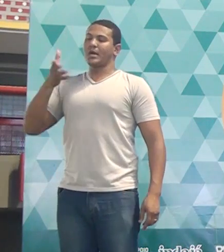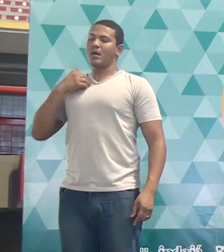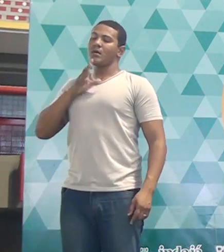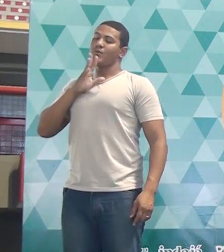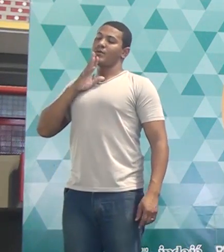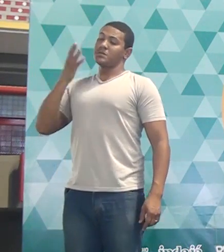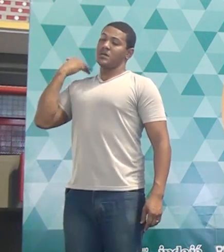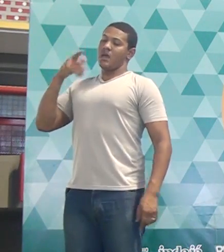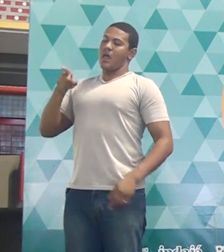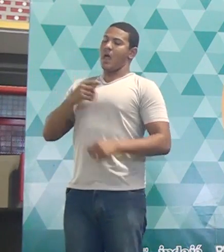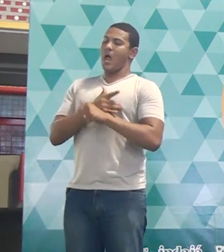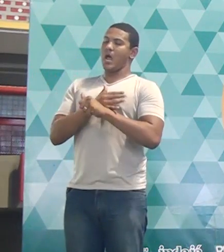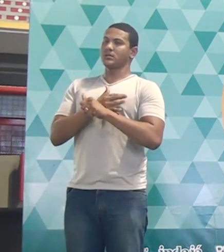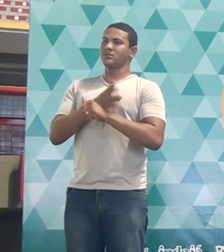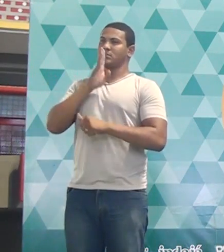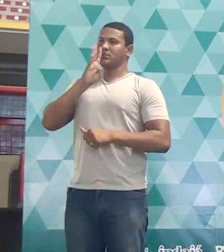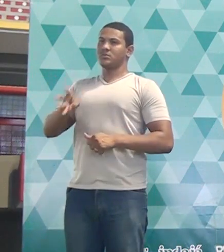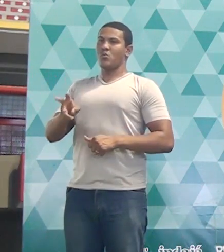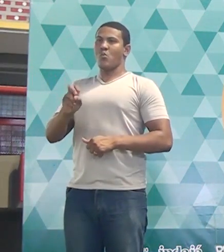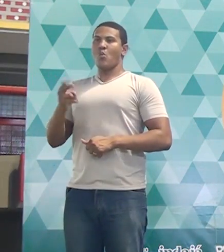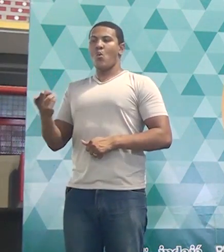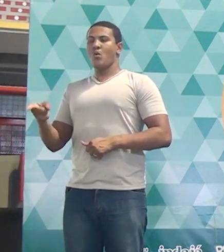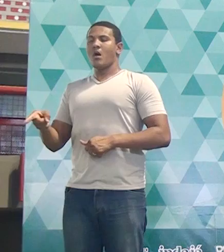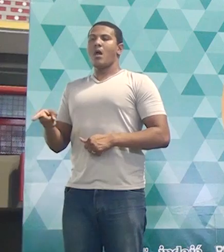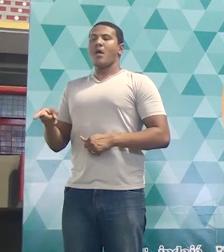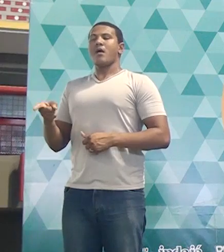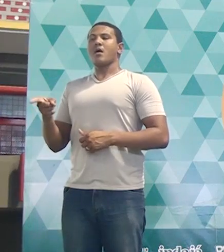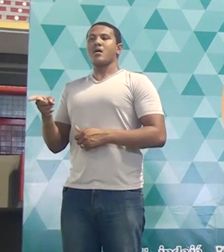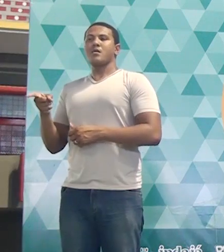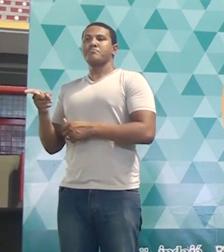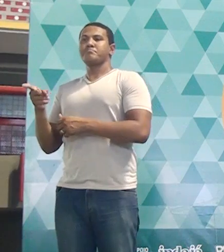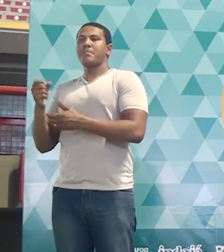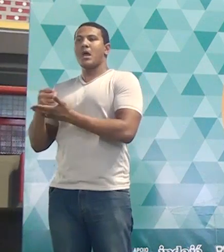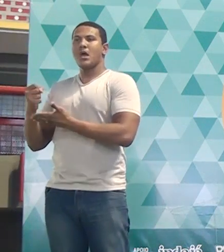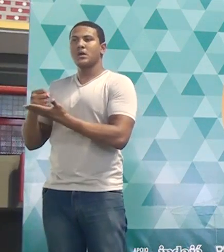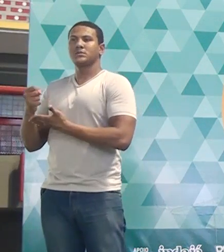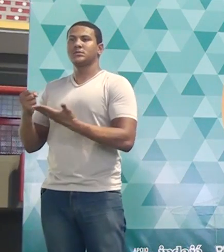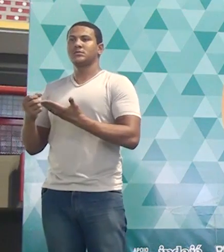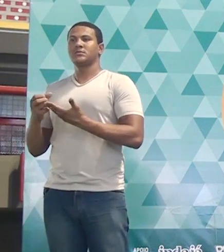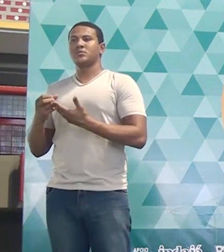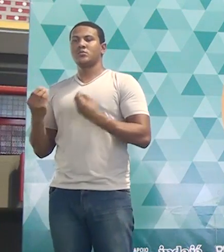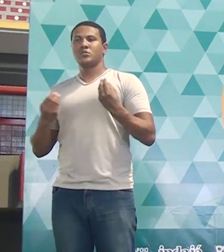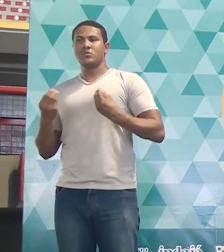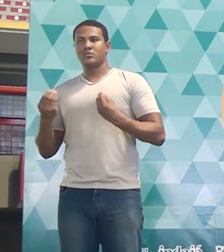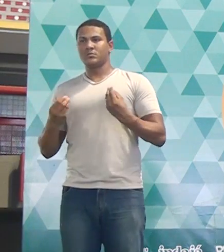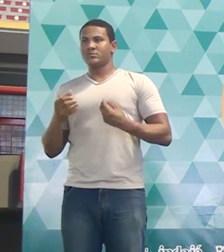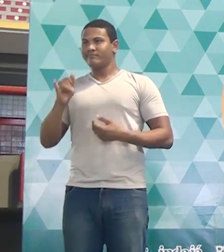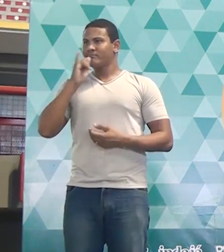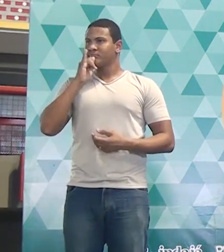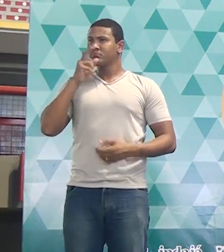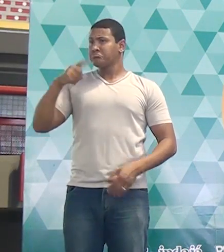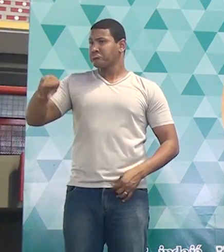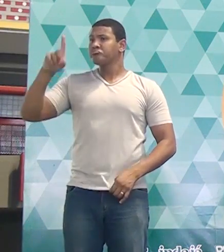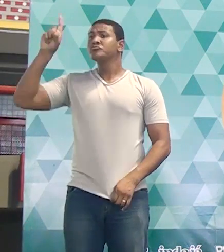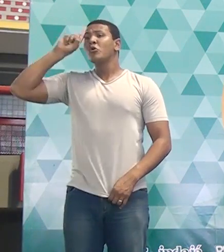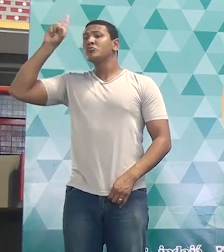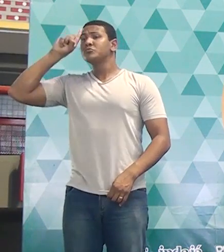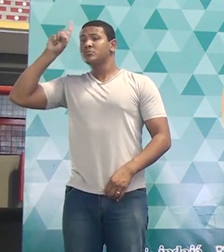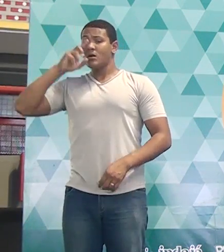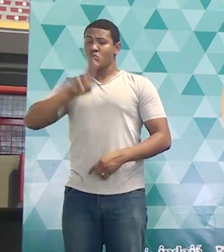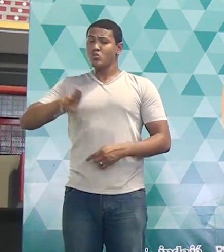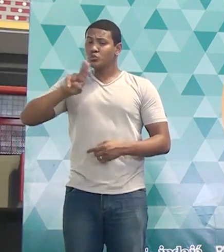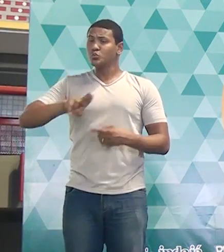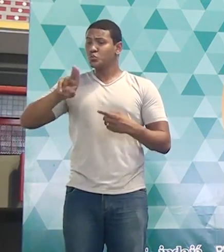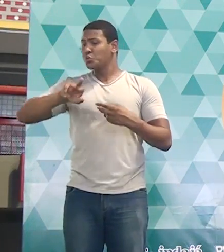seja uma pessoa mais atenta. Procure saber do que são feitos os materiais que você usa no dia a dia. Isso pode ser